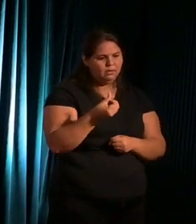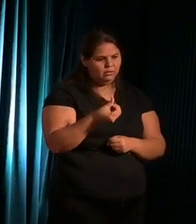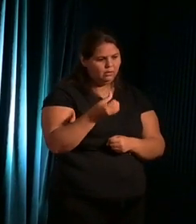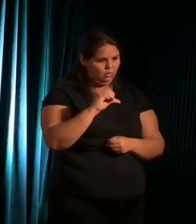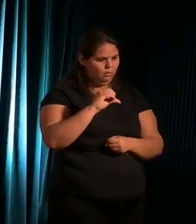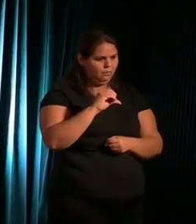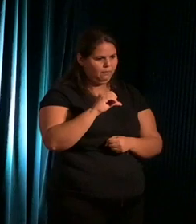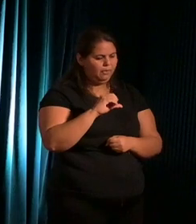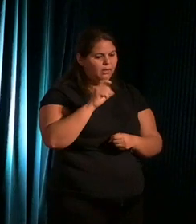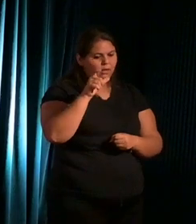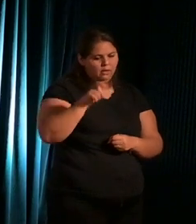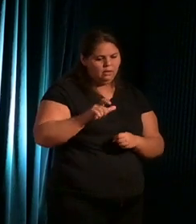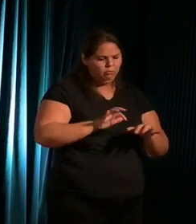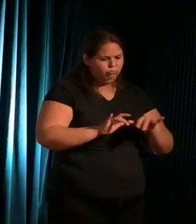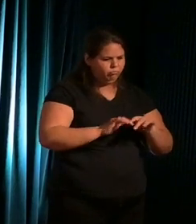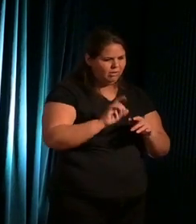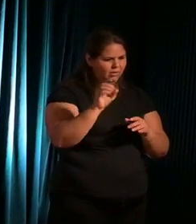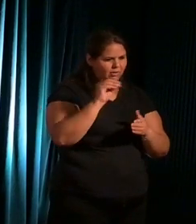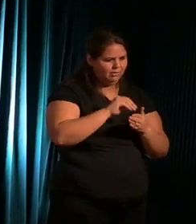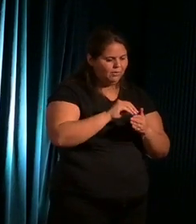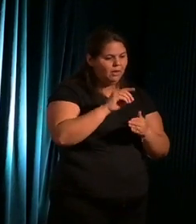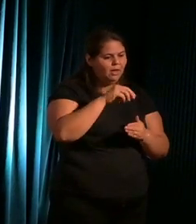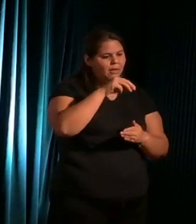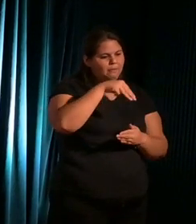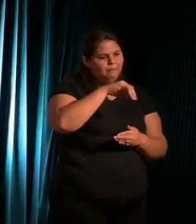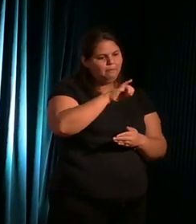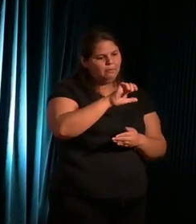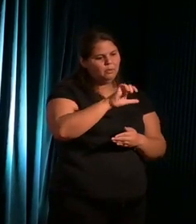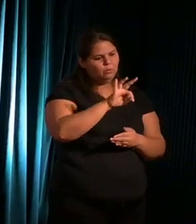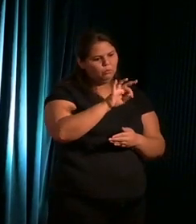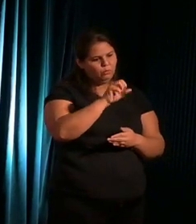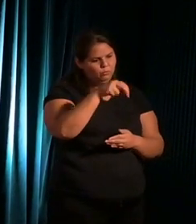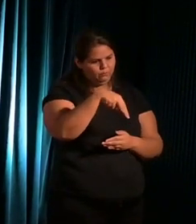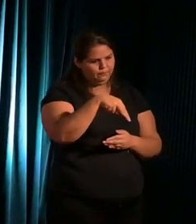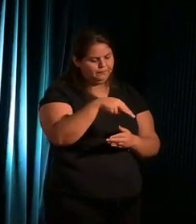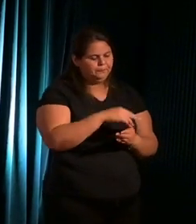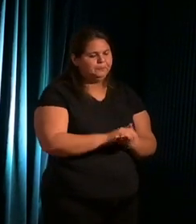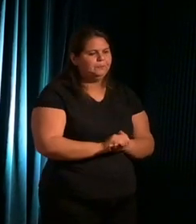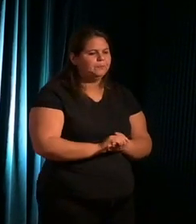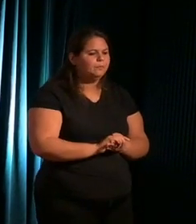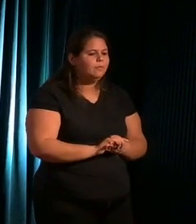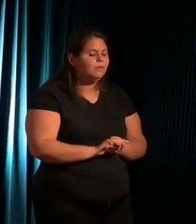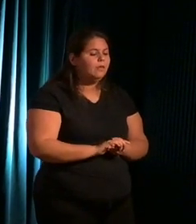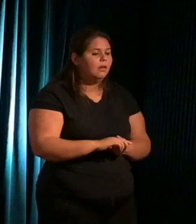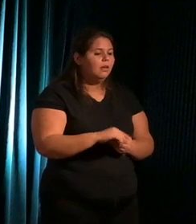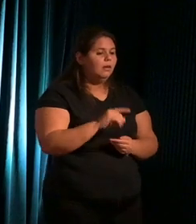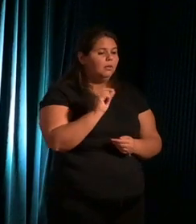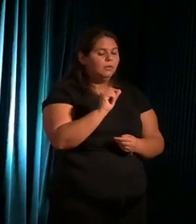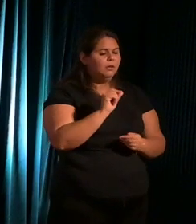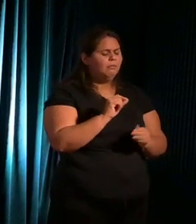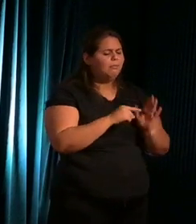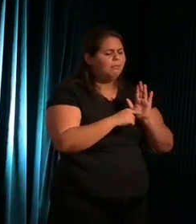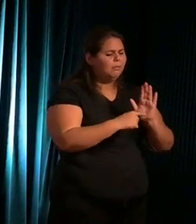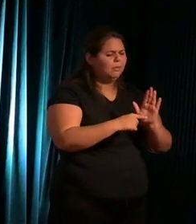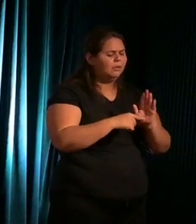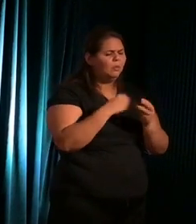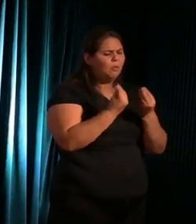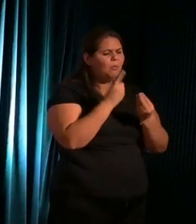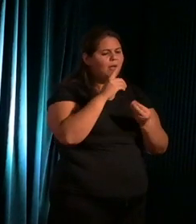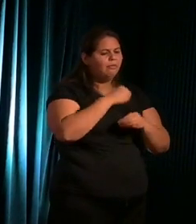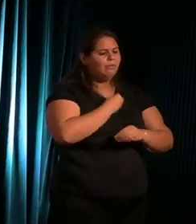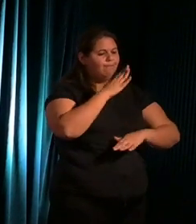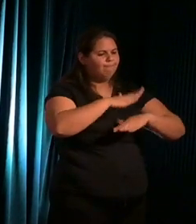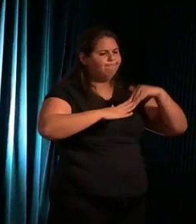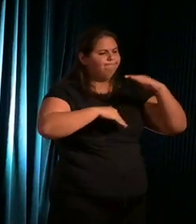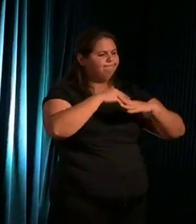Editado por Milton Guran, que, na verdade, representa uma prática do Firmo